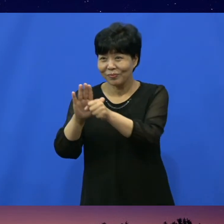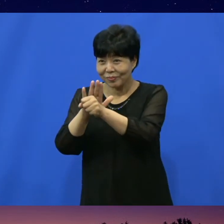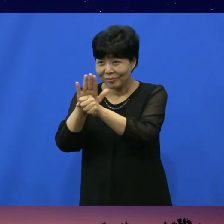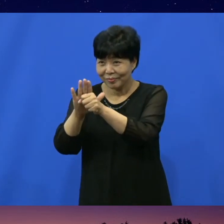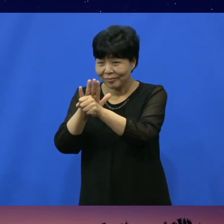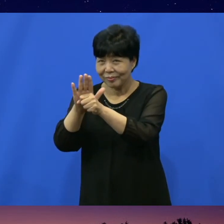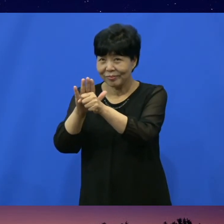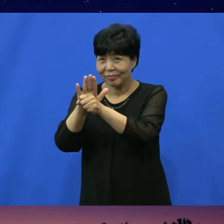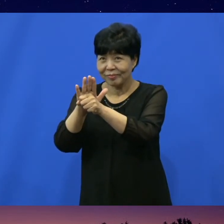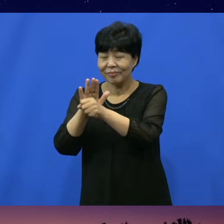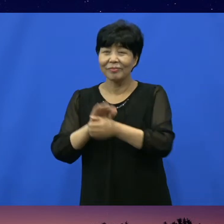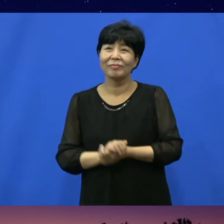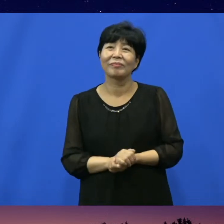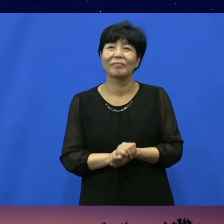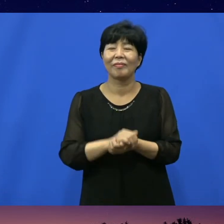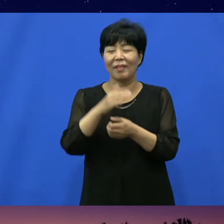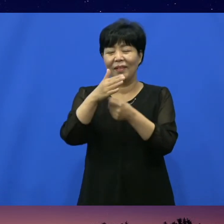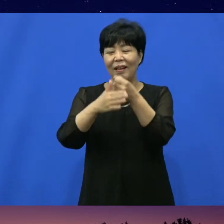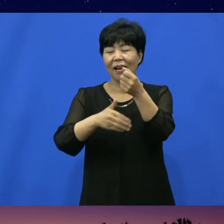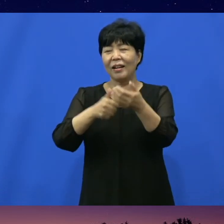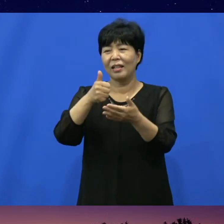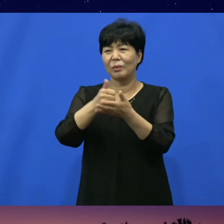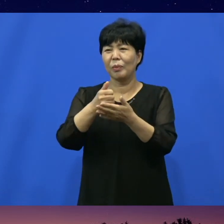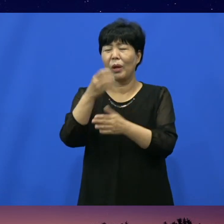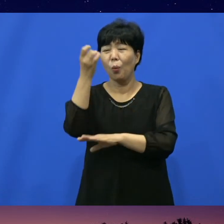하나님의 본성, 하나님의 본질,